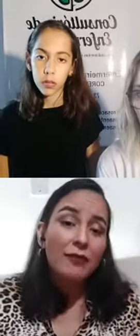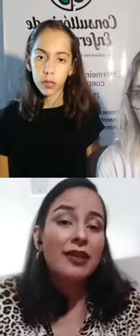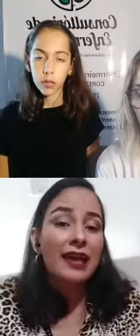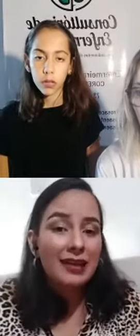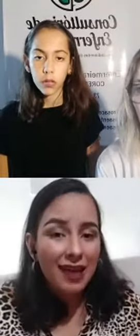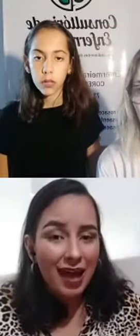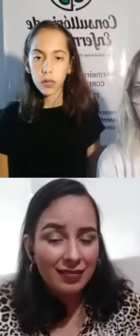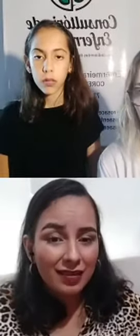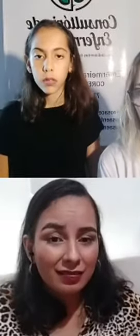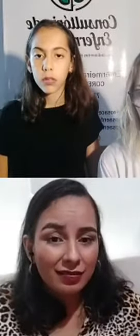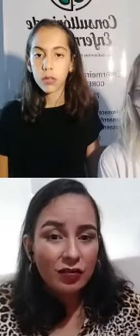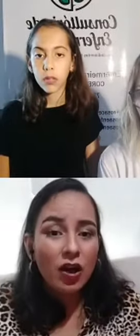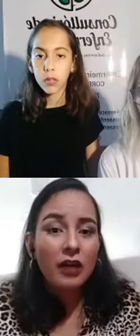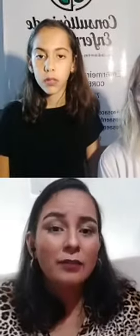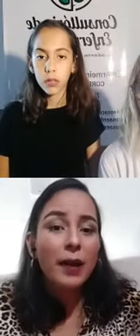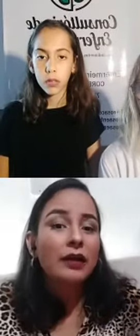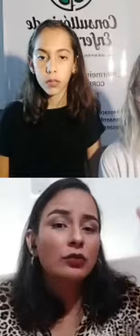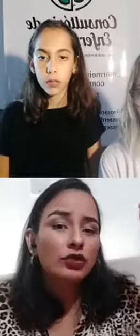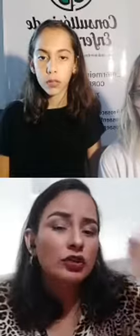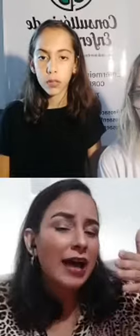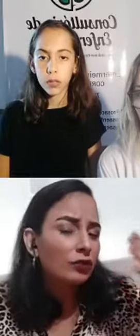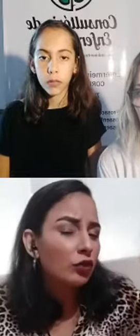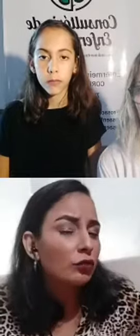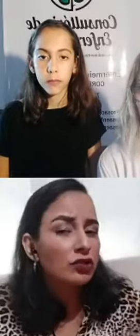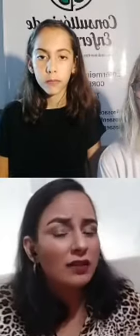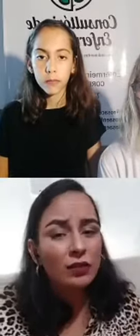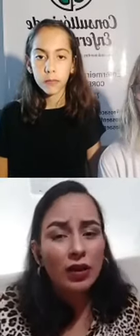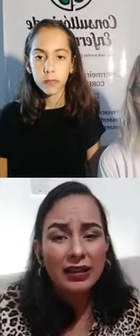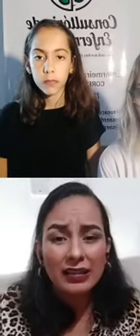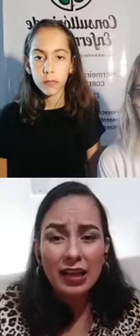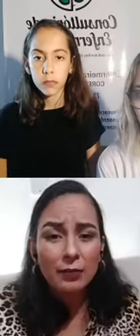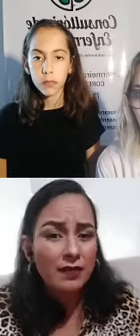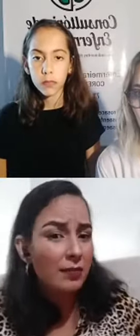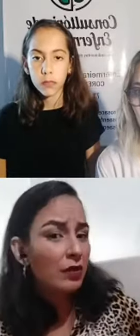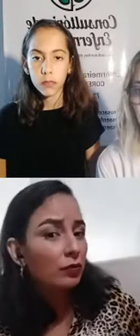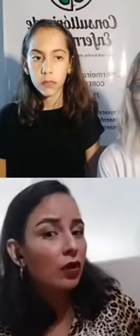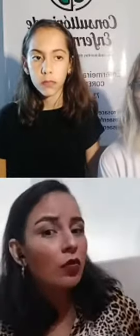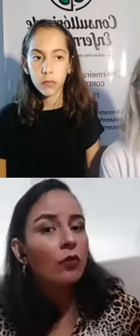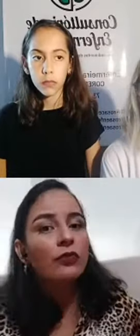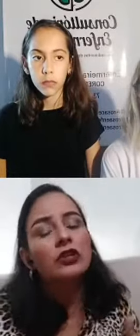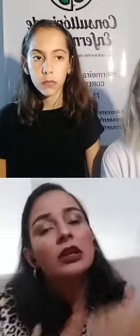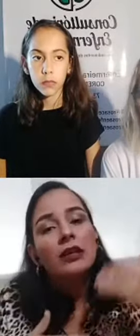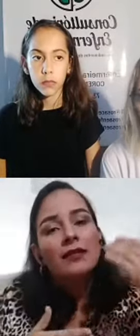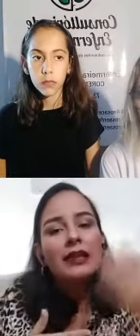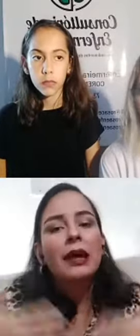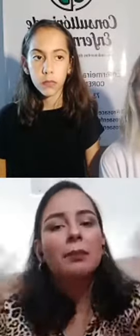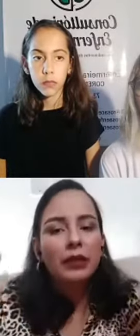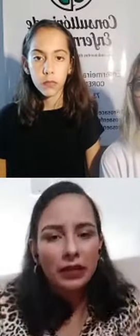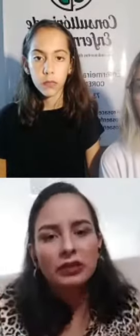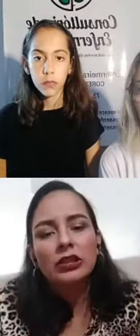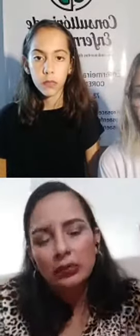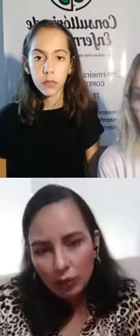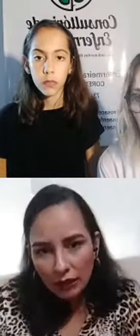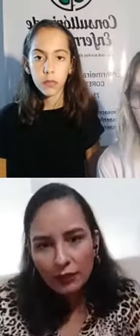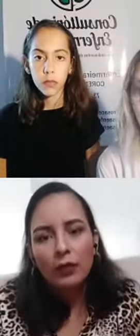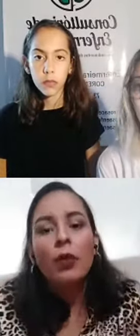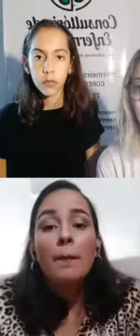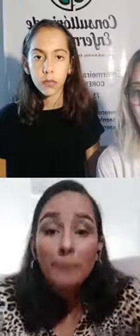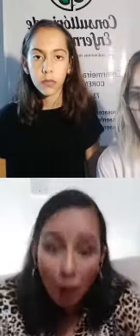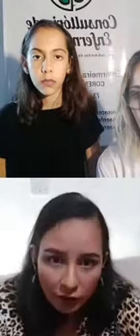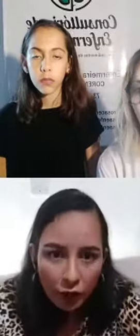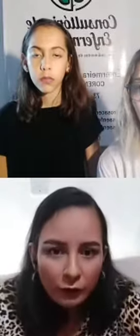é ficar em casa, só esperando os dados todo dia às 5 horas da tarde para saber como está o Covid, sem estar planejando a